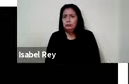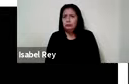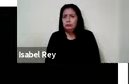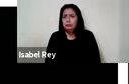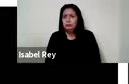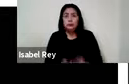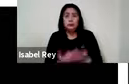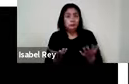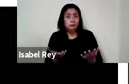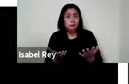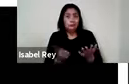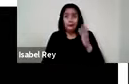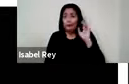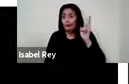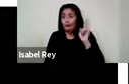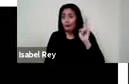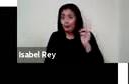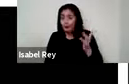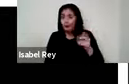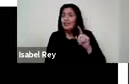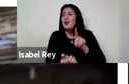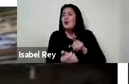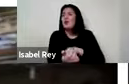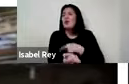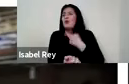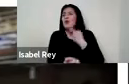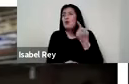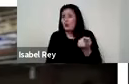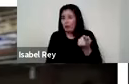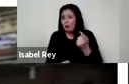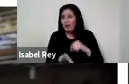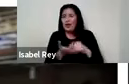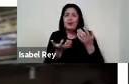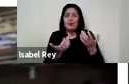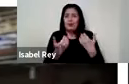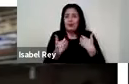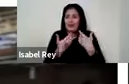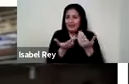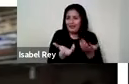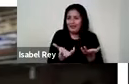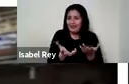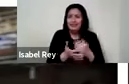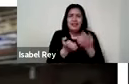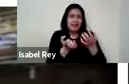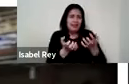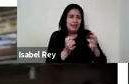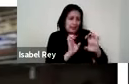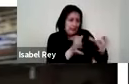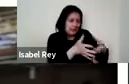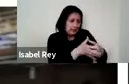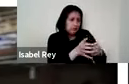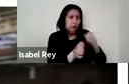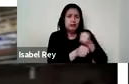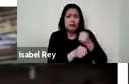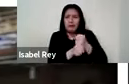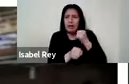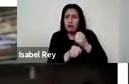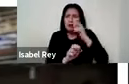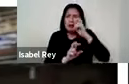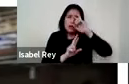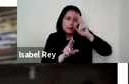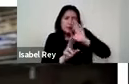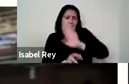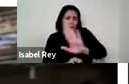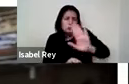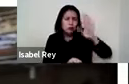Para un profesor que está acostumbrado a tener equipos de trabajo, a respetar las